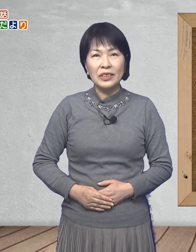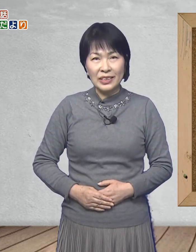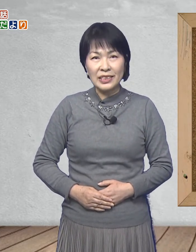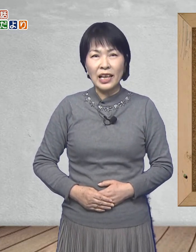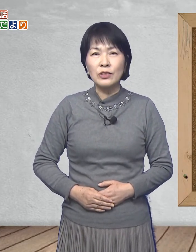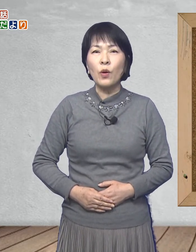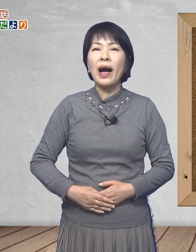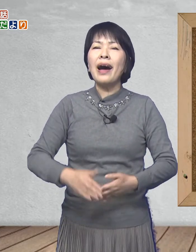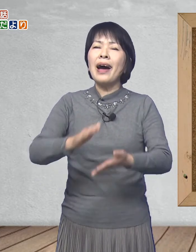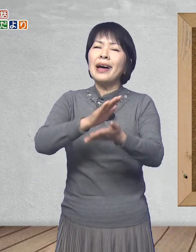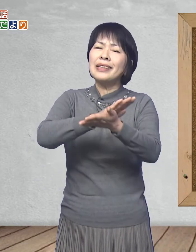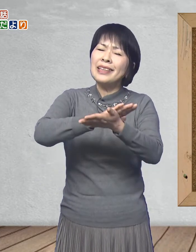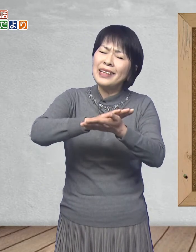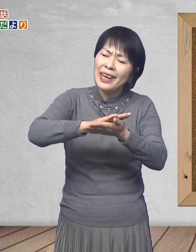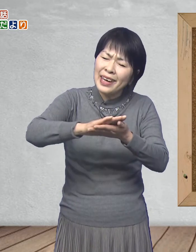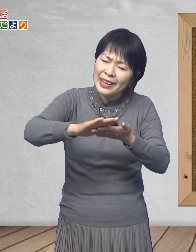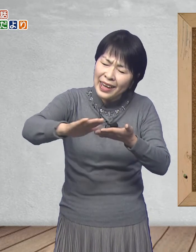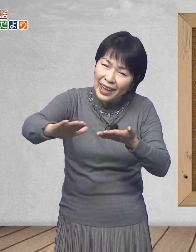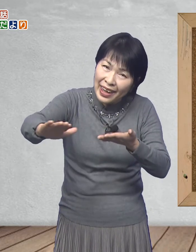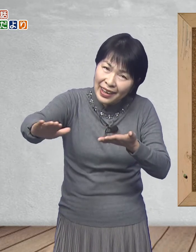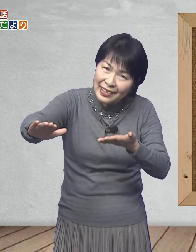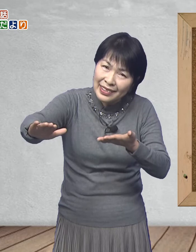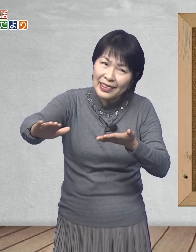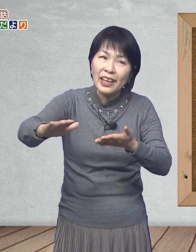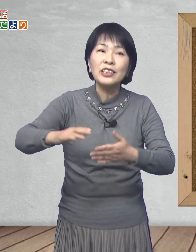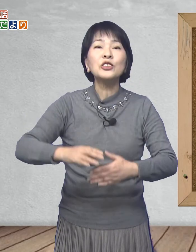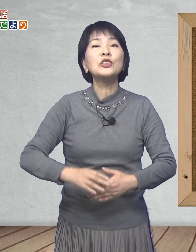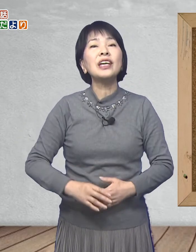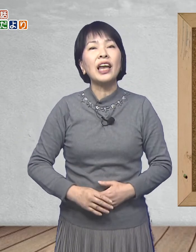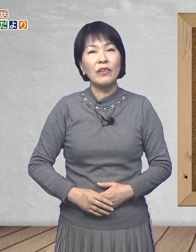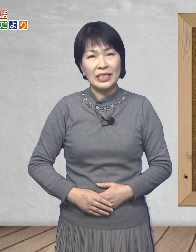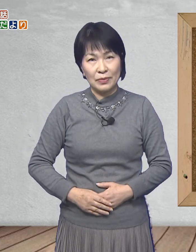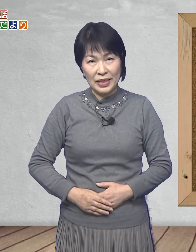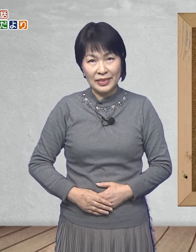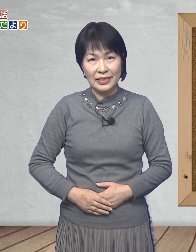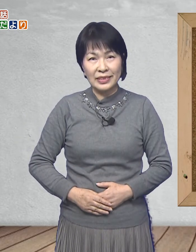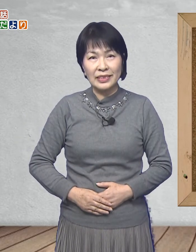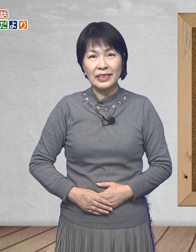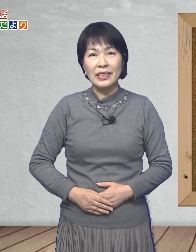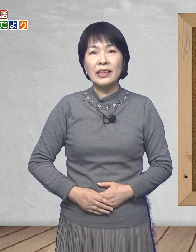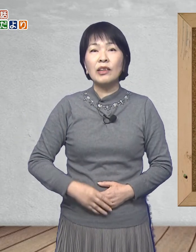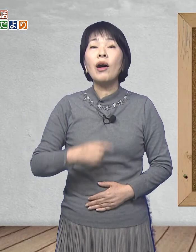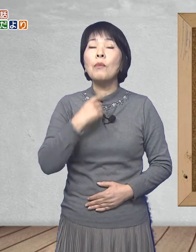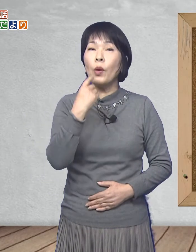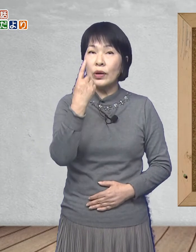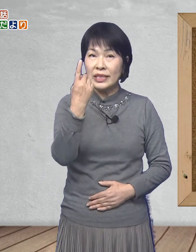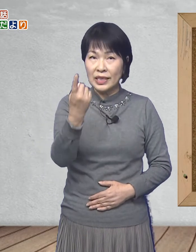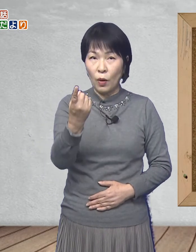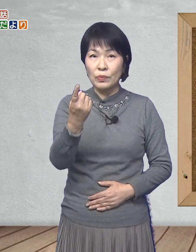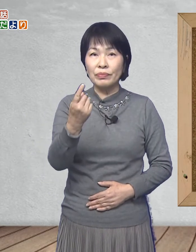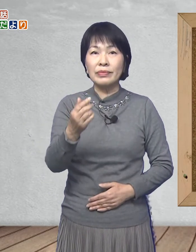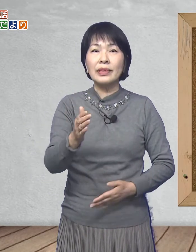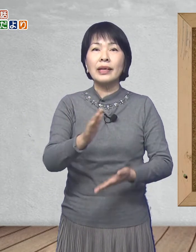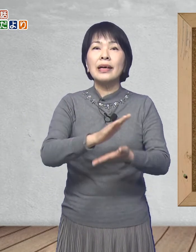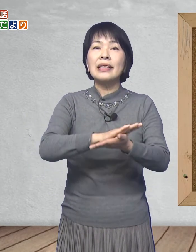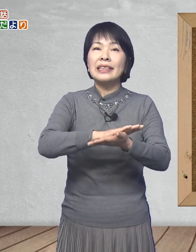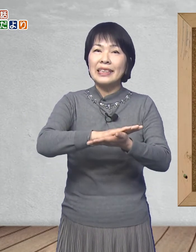に使うのは綺麗ねっていうふうに表します。ではもう一度、綺